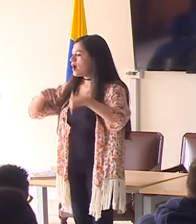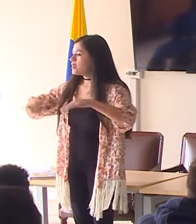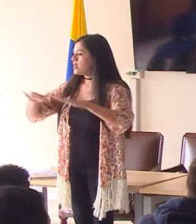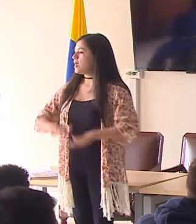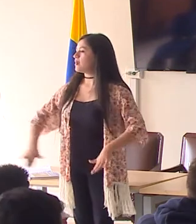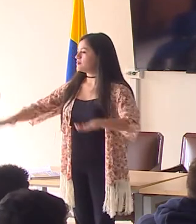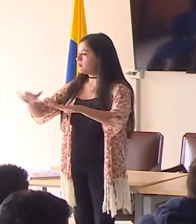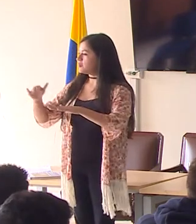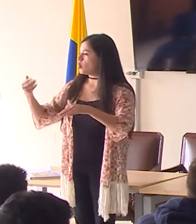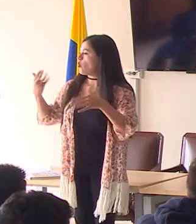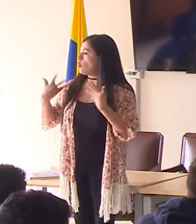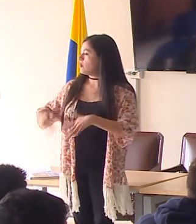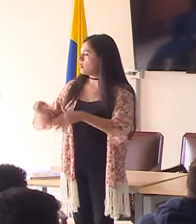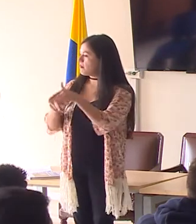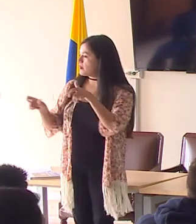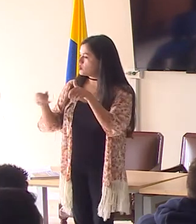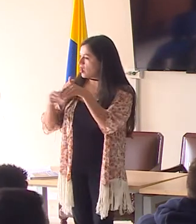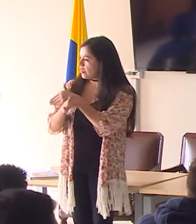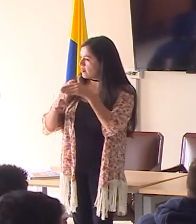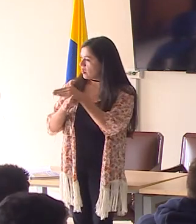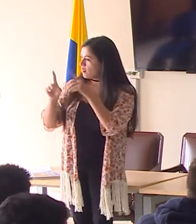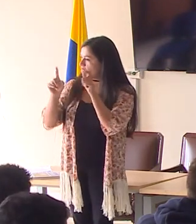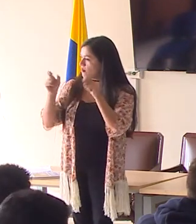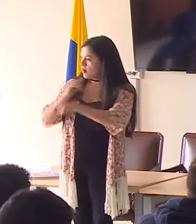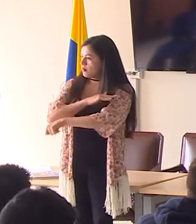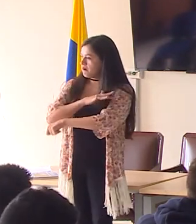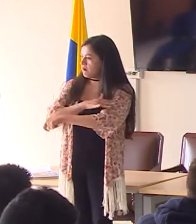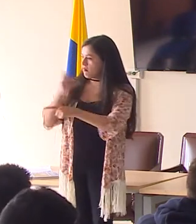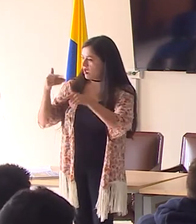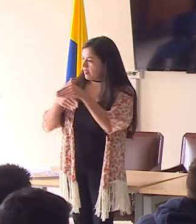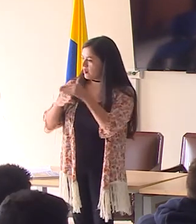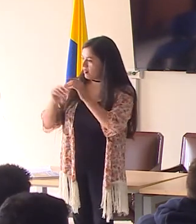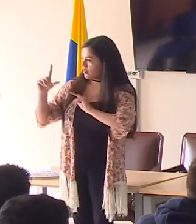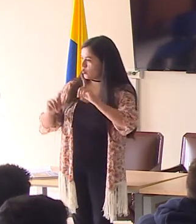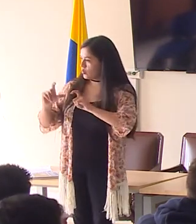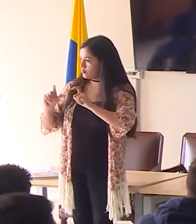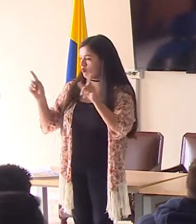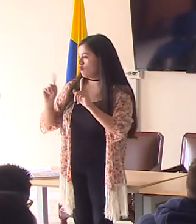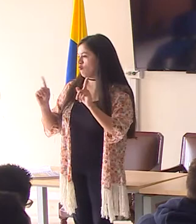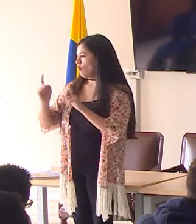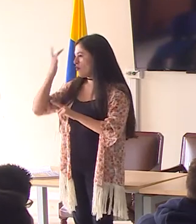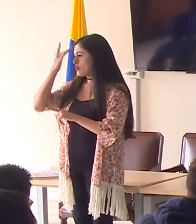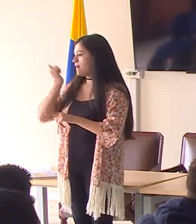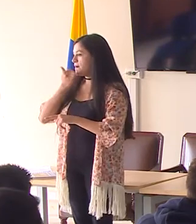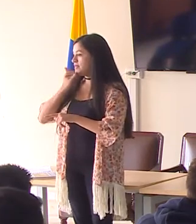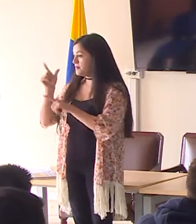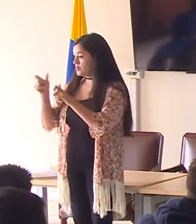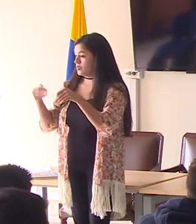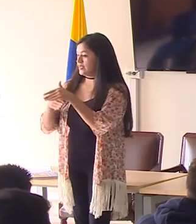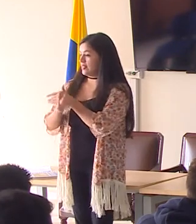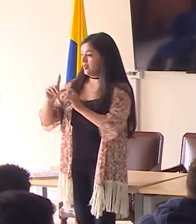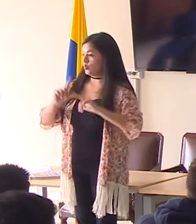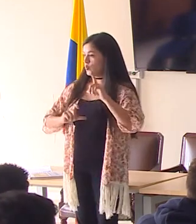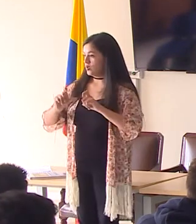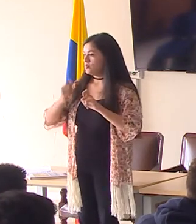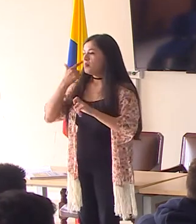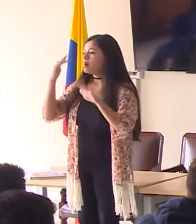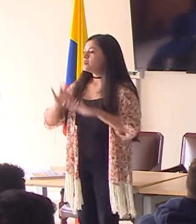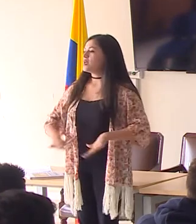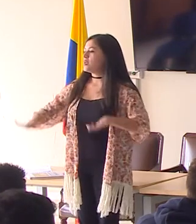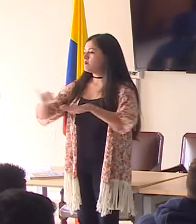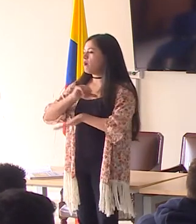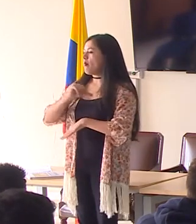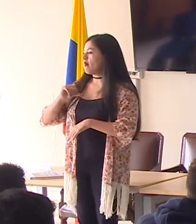que entren toda la lógica de turismo porque lo que hace esa lógica de turismo es privatizar el territorio para unos grupos muy